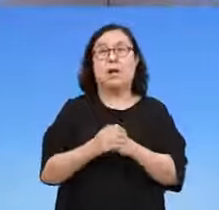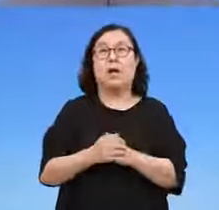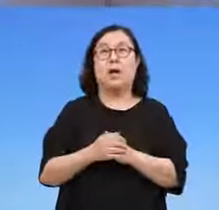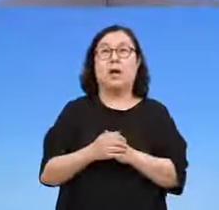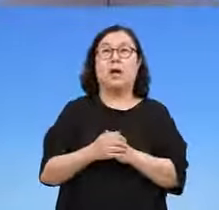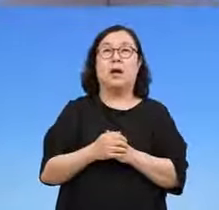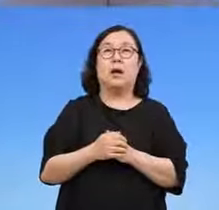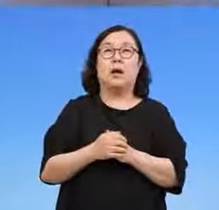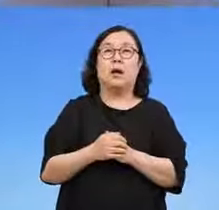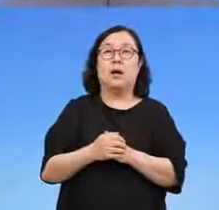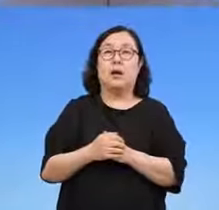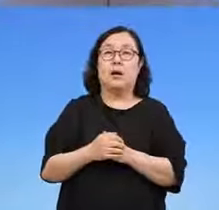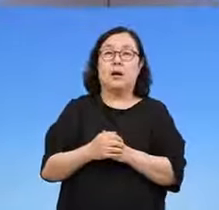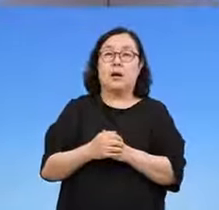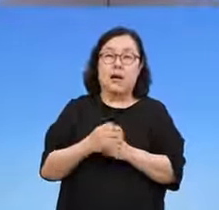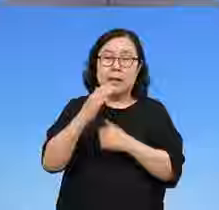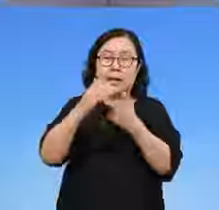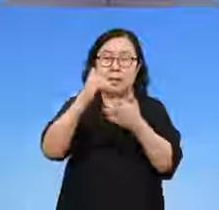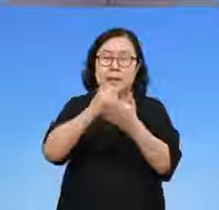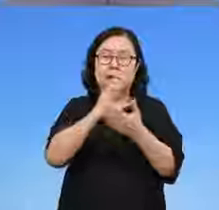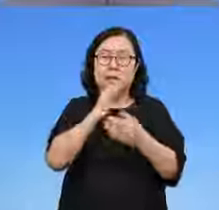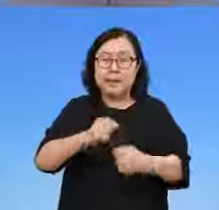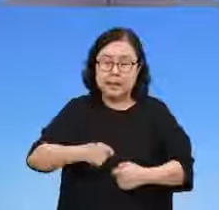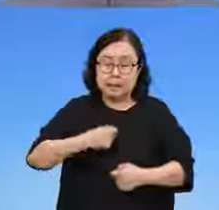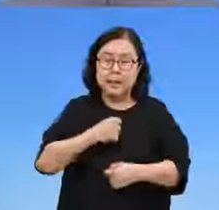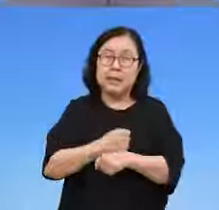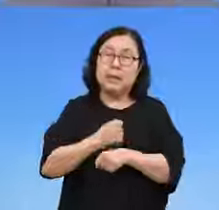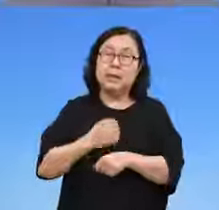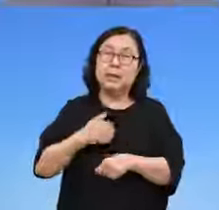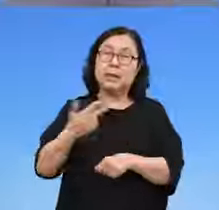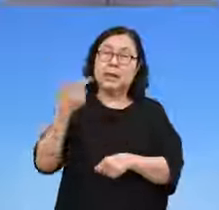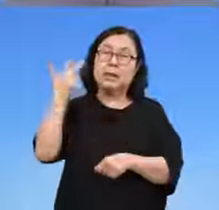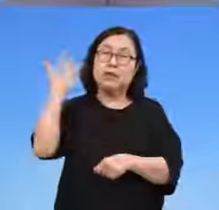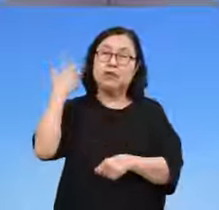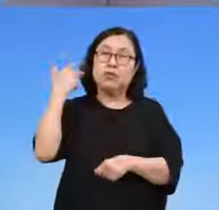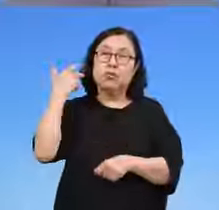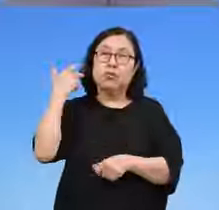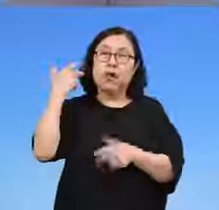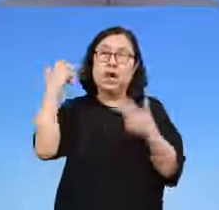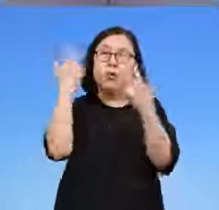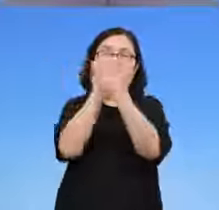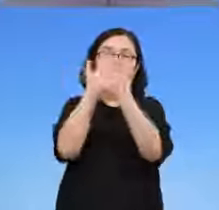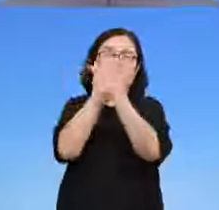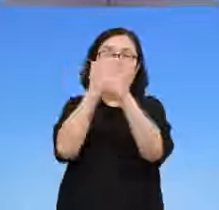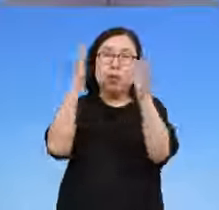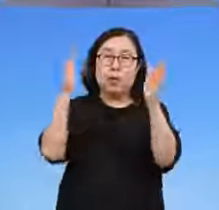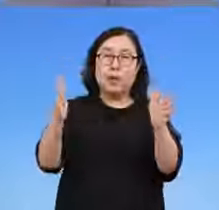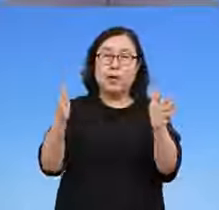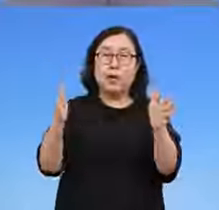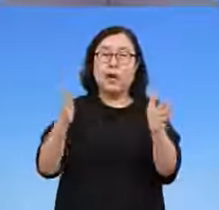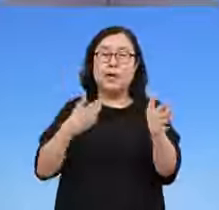지난 한 주 내내 온 몸으로 깨닫게 해주셨습니다. 야, 생각해보면 신기합니다.